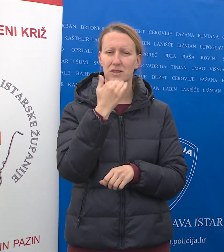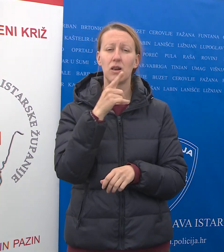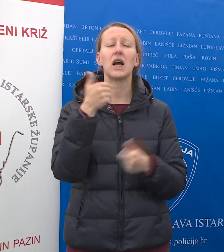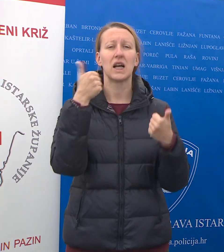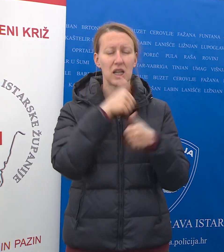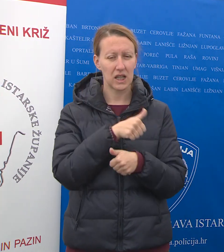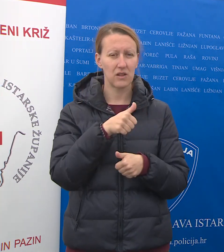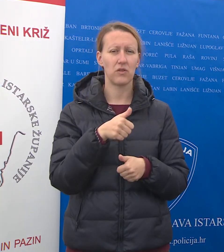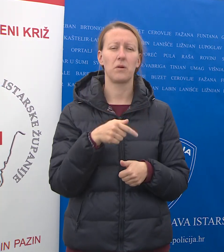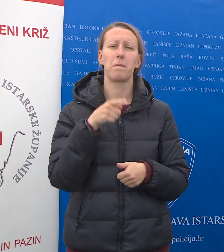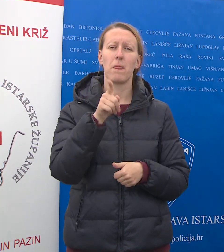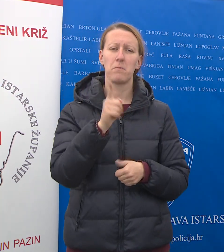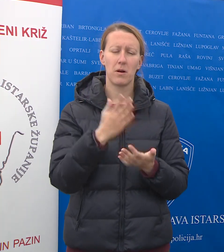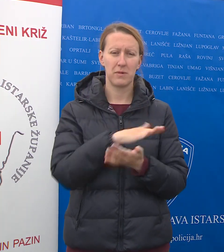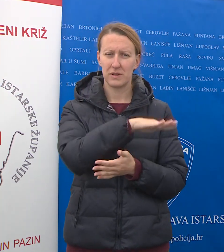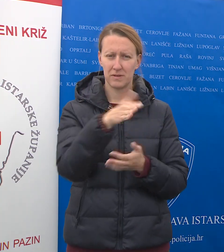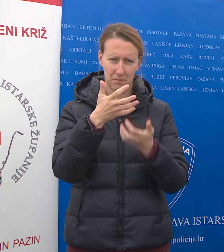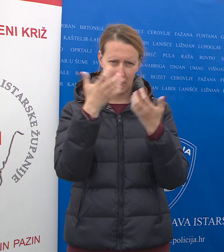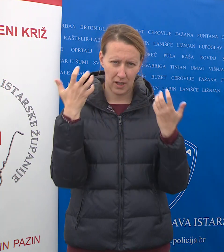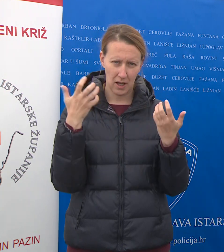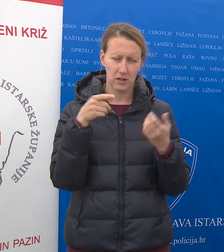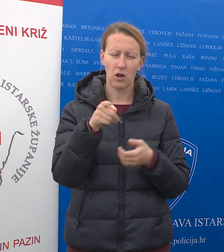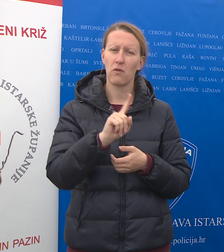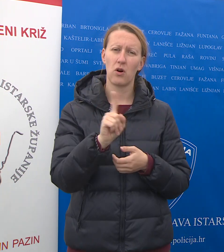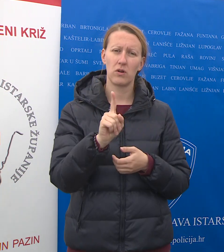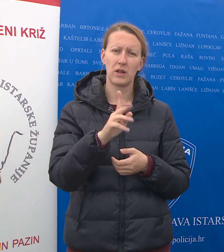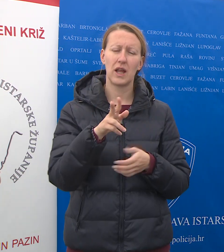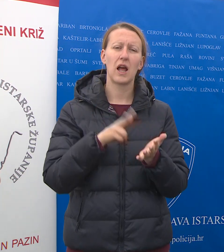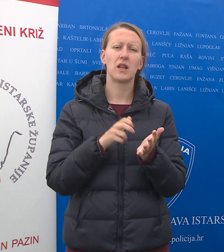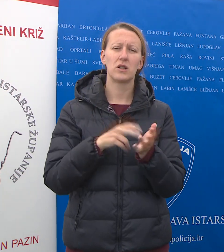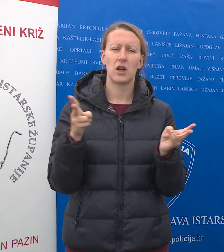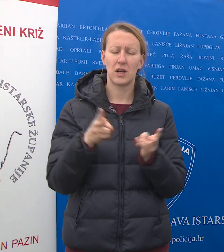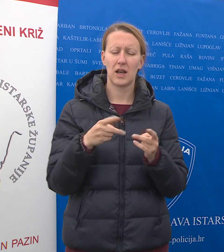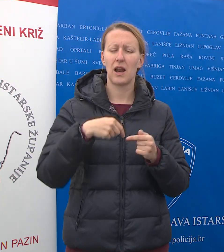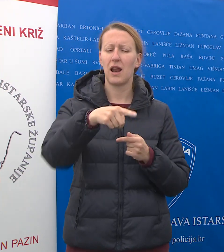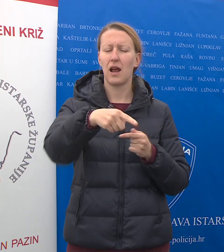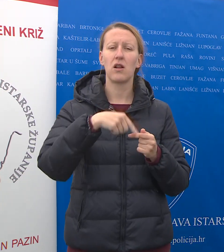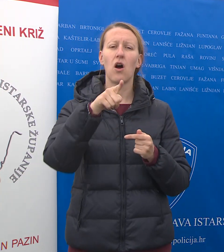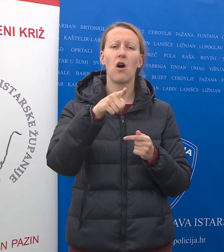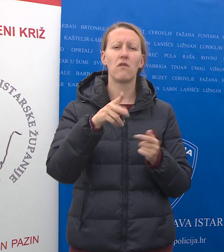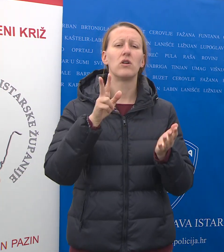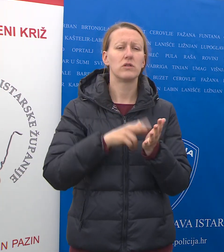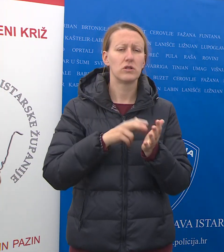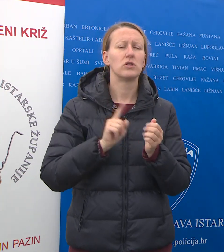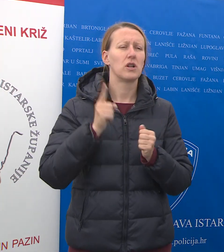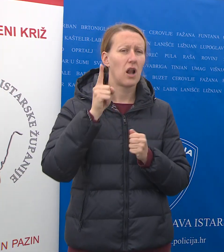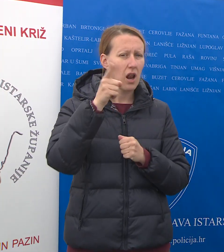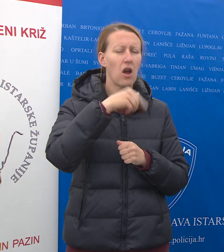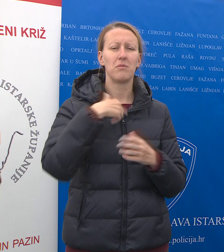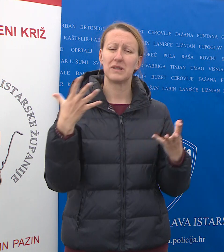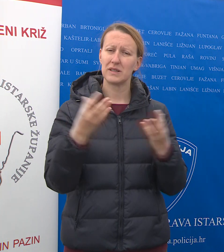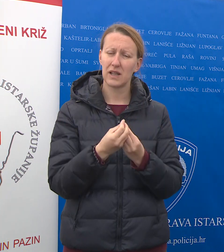u krivu. To mora biti svima jasno. Ovo nije utrka na kratke staze. Ovo je maraton, mi svi u